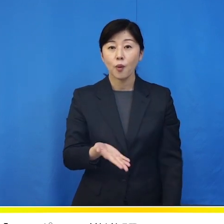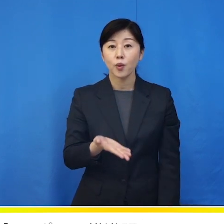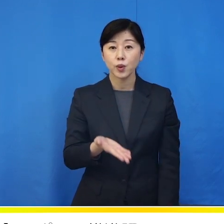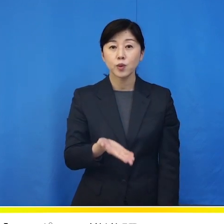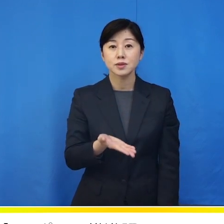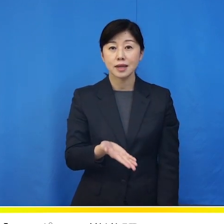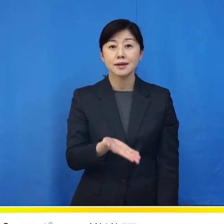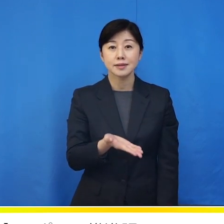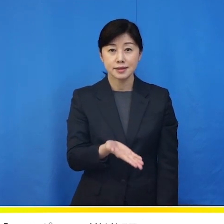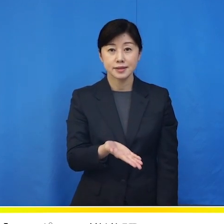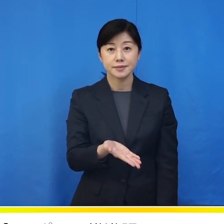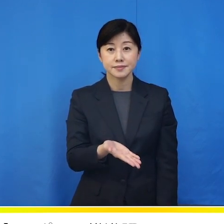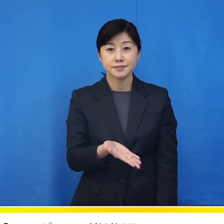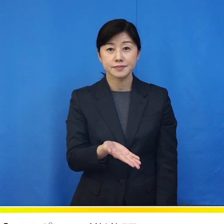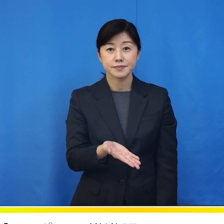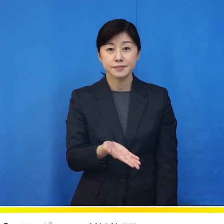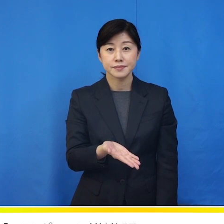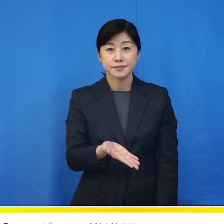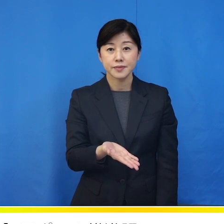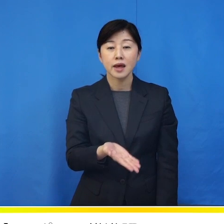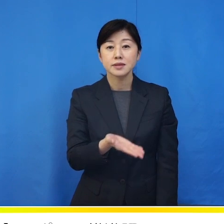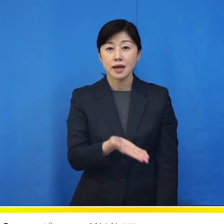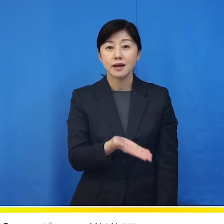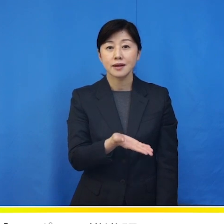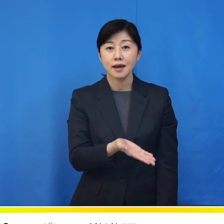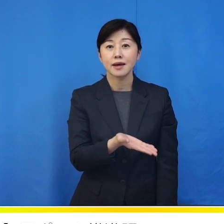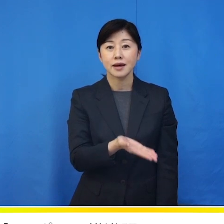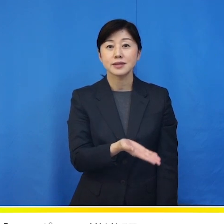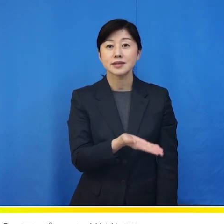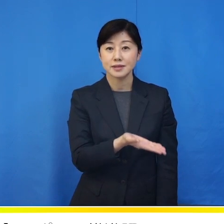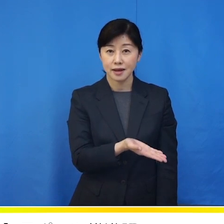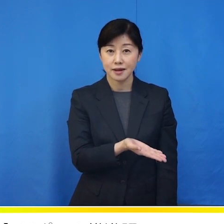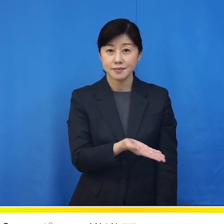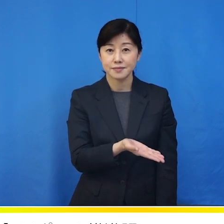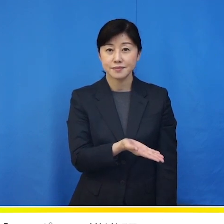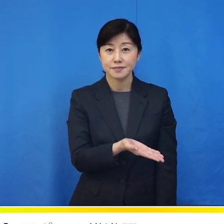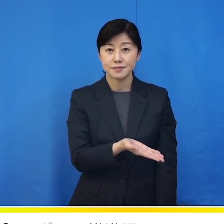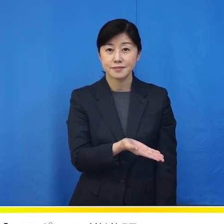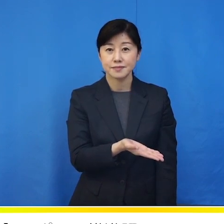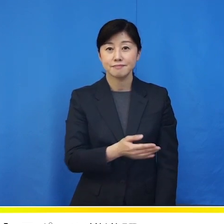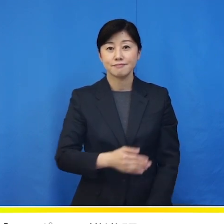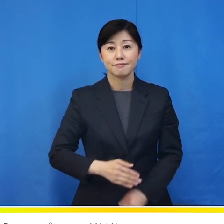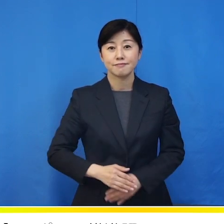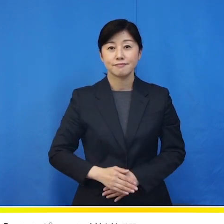54323例8レイバンまでどうぞ